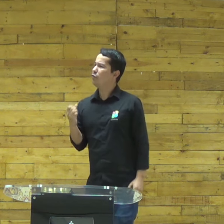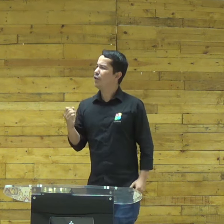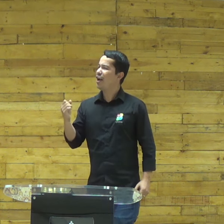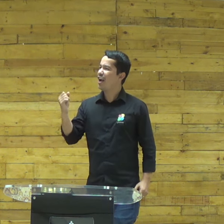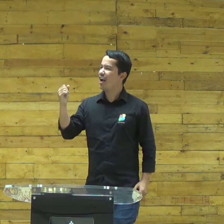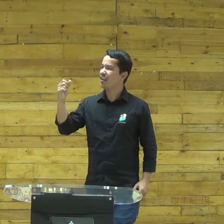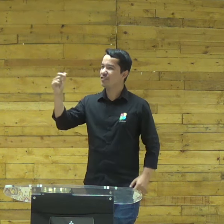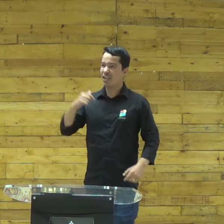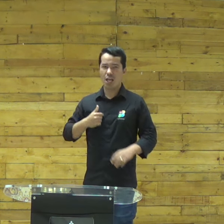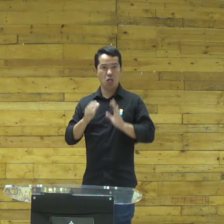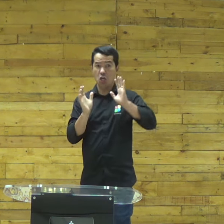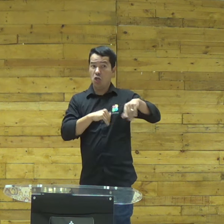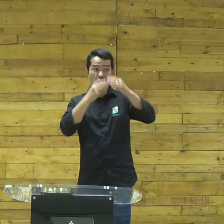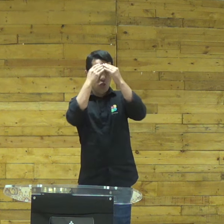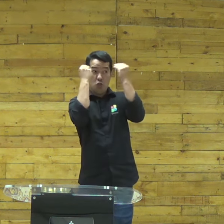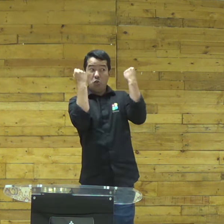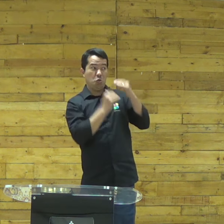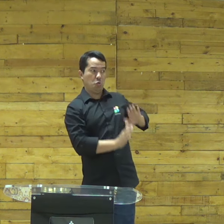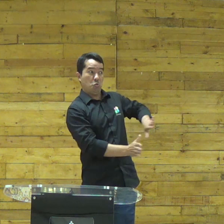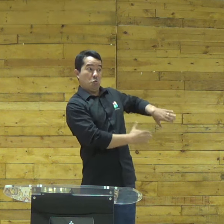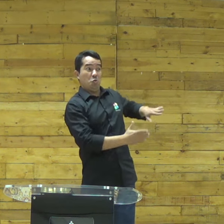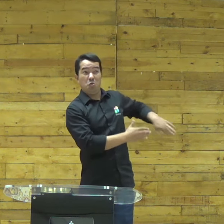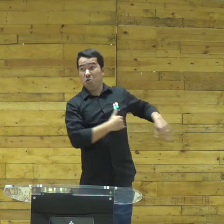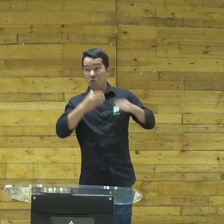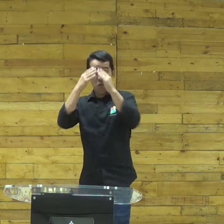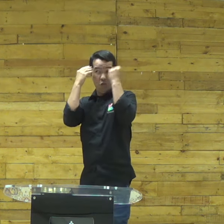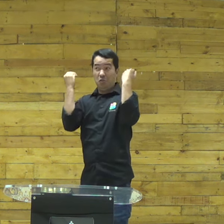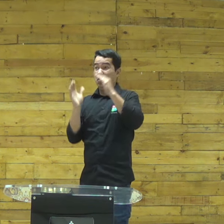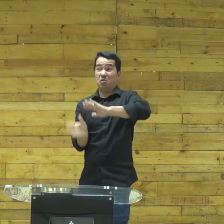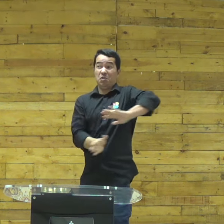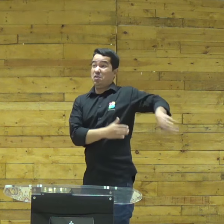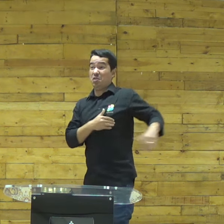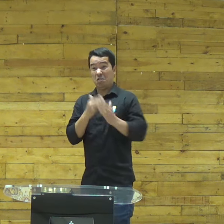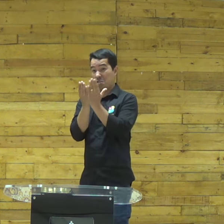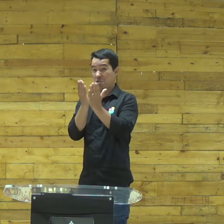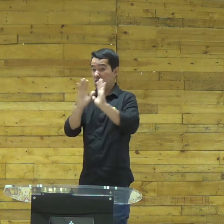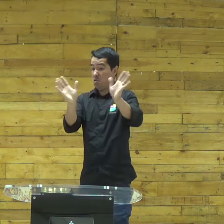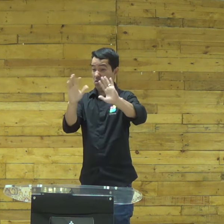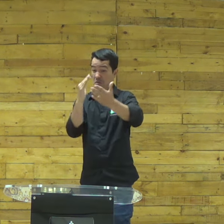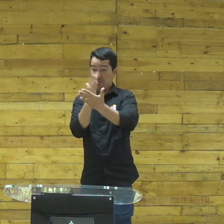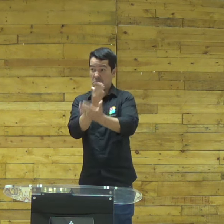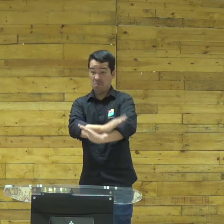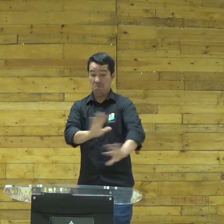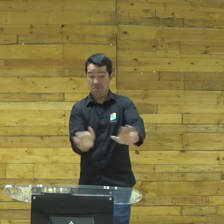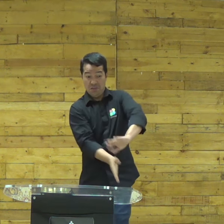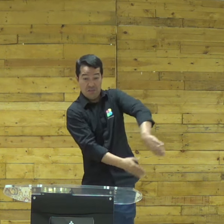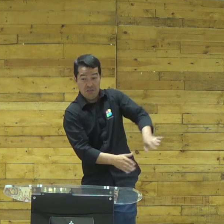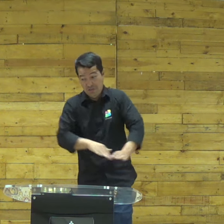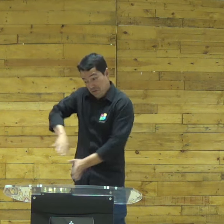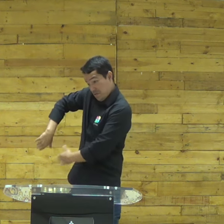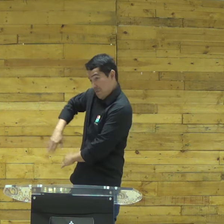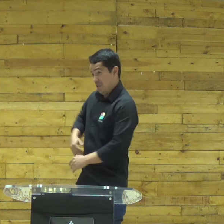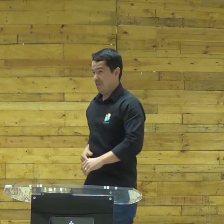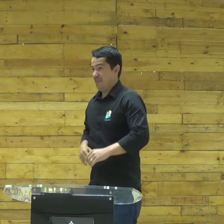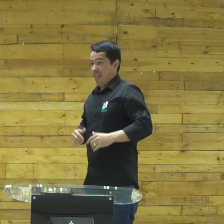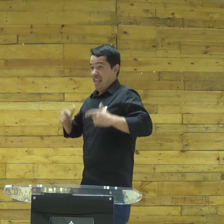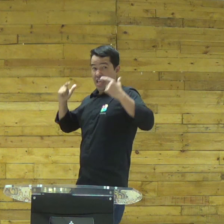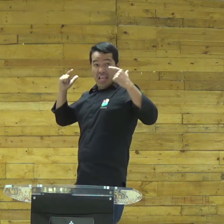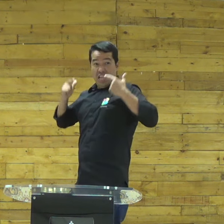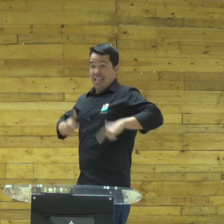Ah vou viajar esqueci tudo esqueci tudo deixei tudo de lado esqueci que sou creir esqueci